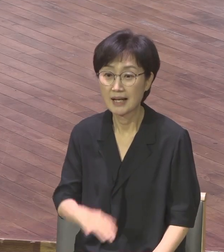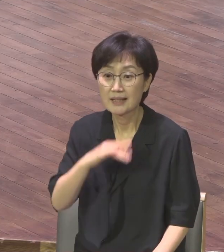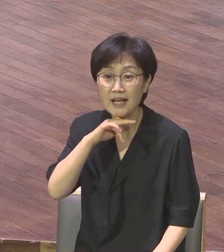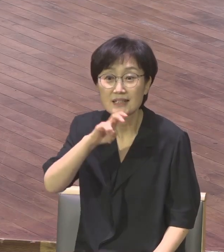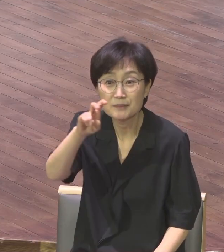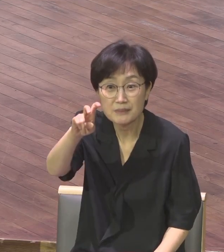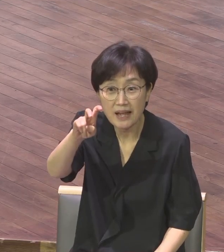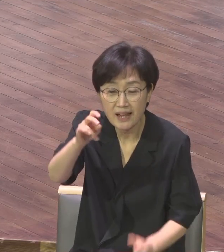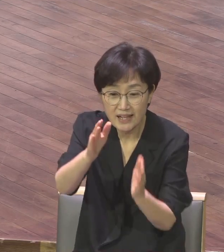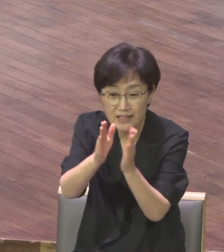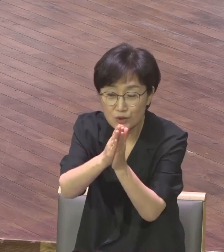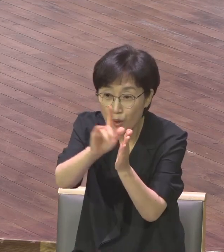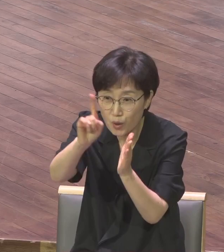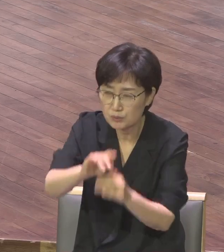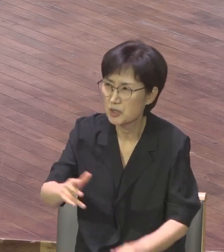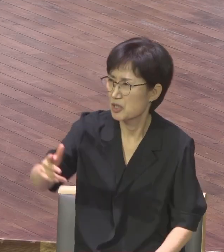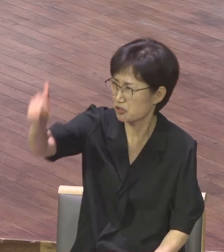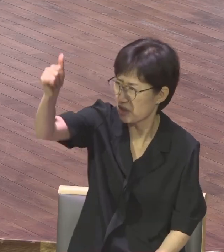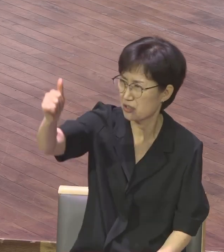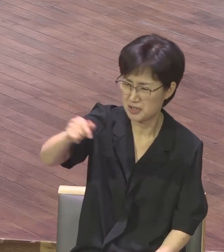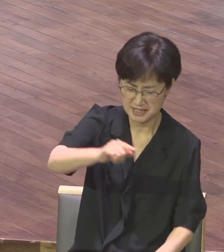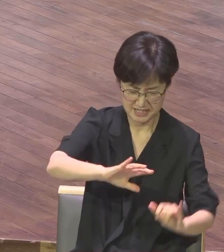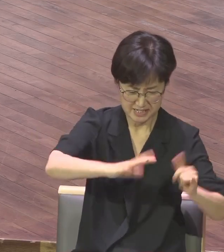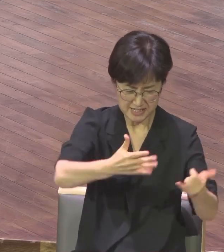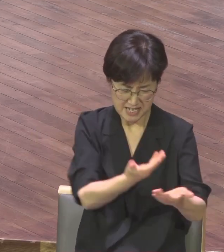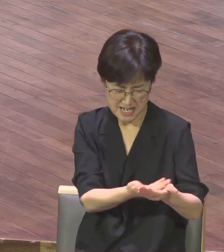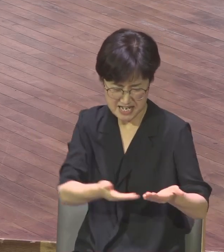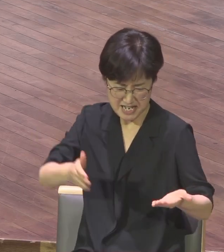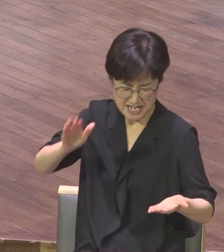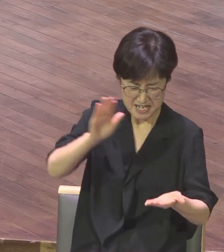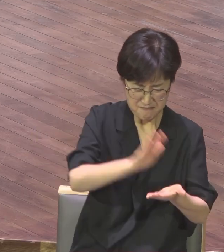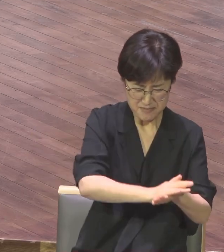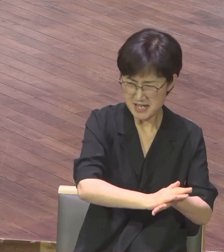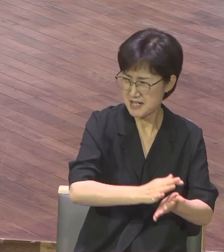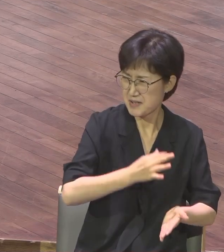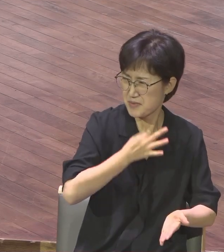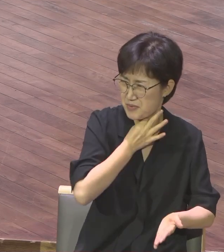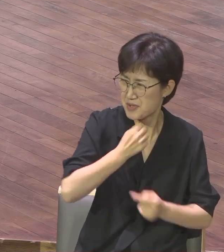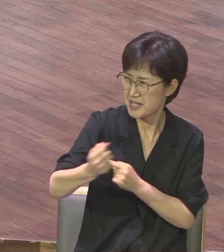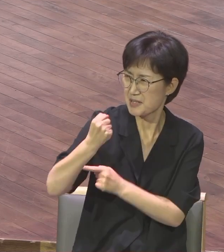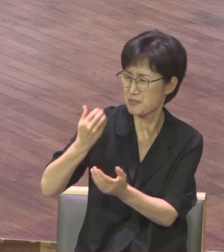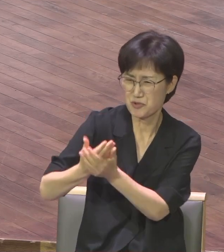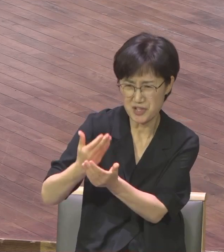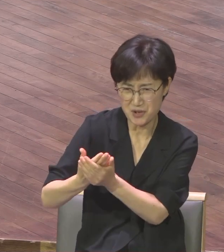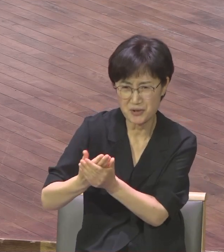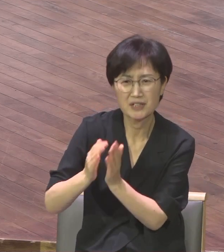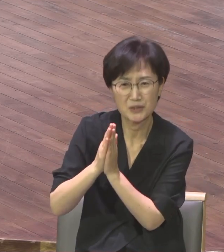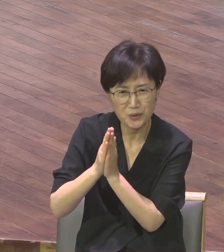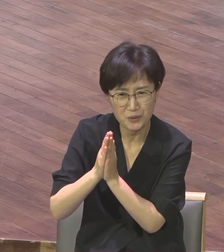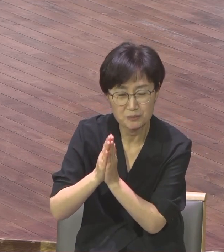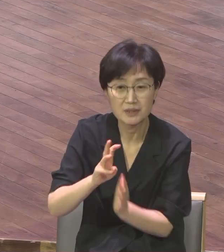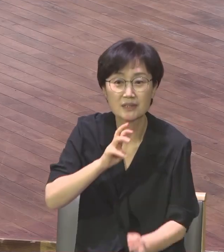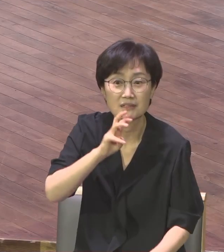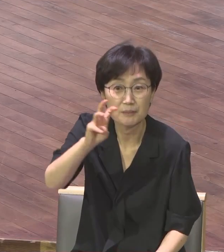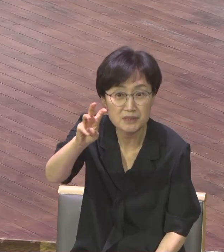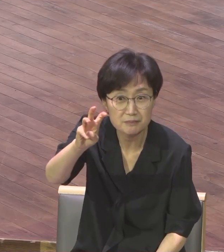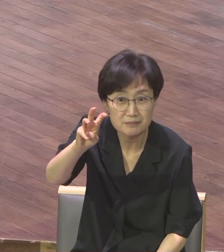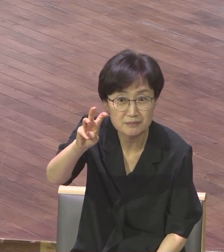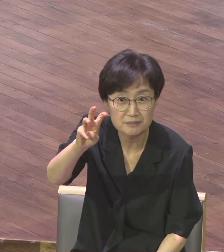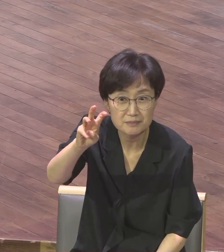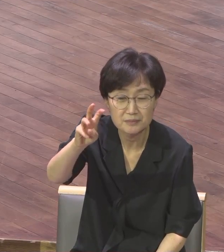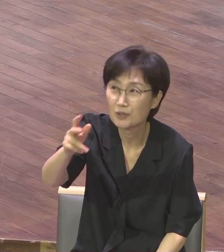20대에는 기도할 때요, 주여 이 세상을 뒤집어 변화시킬 수 있는 힘을 주옵소서. 30대가